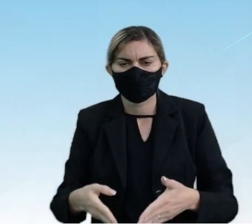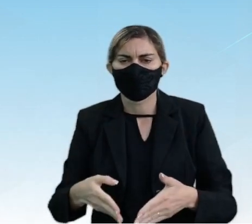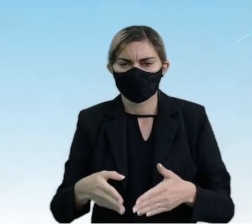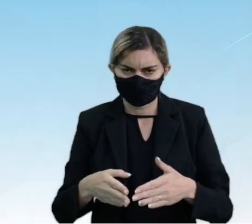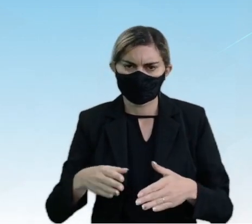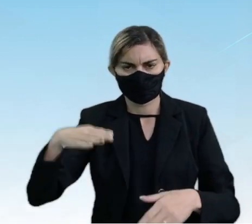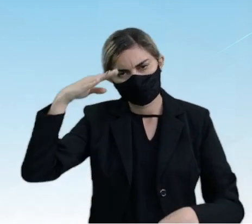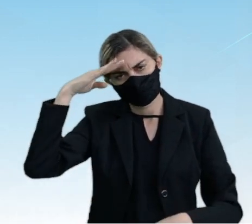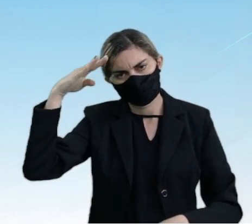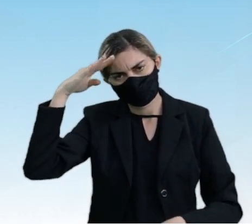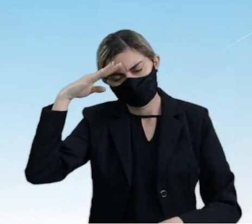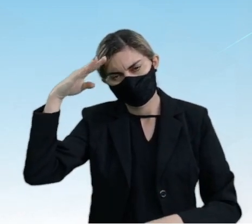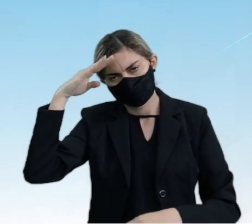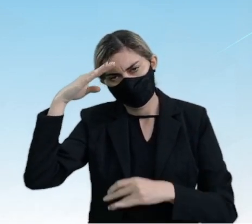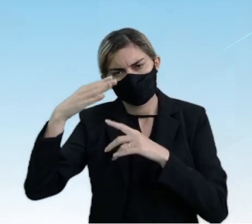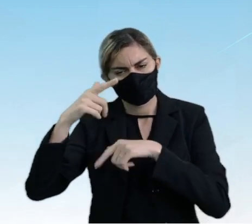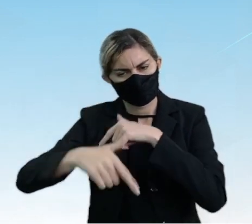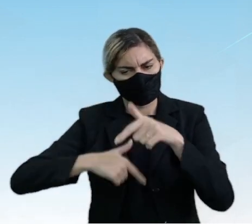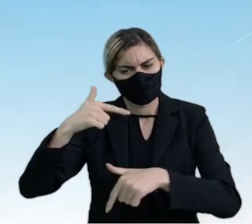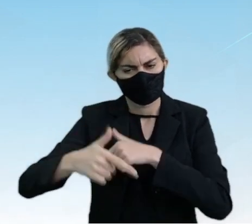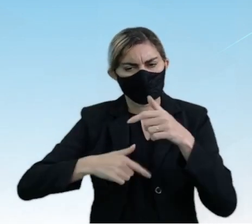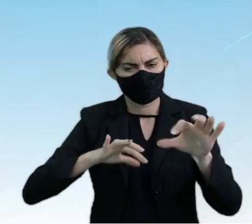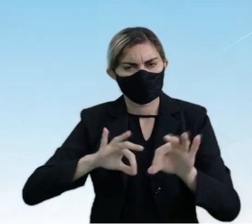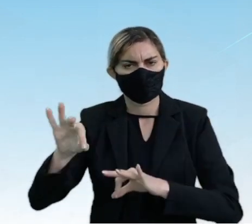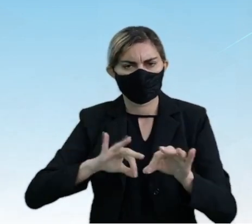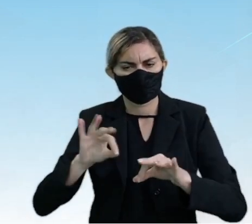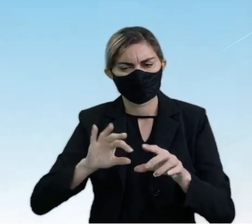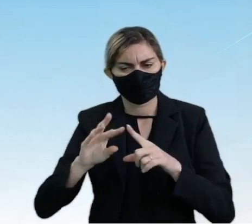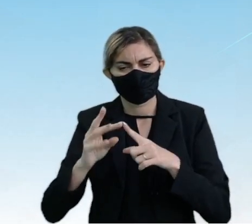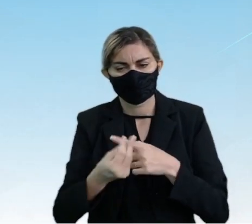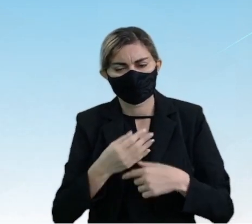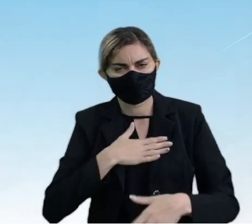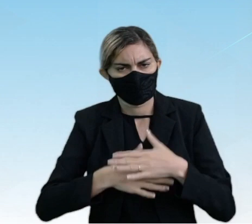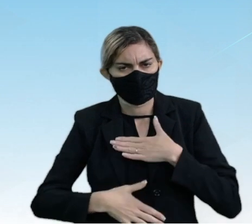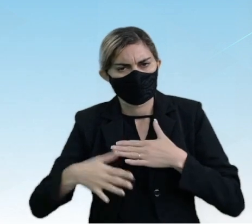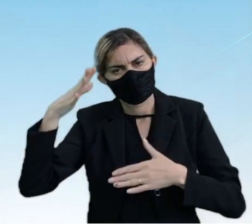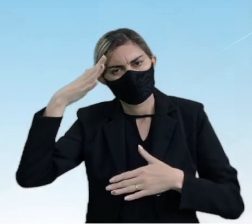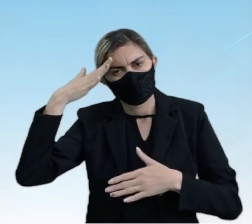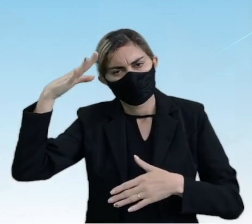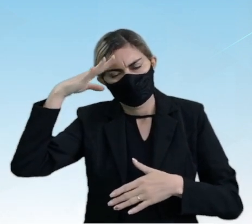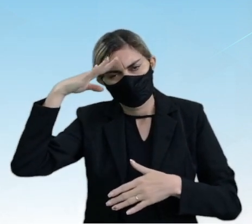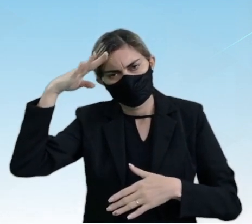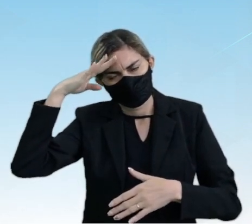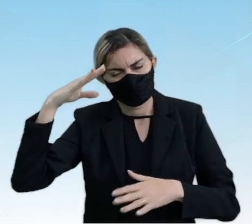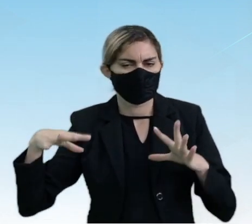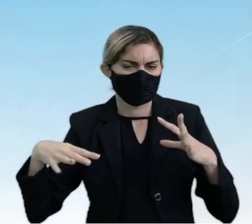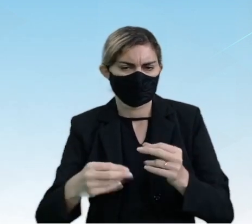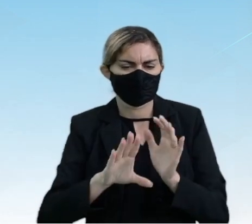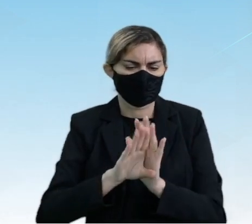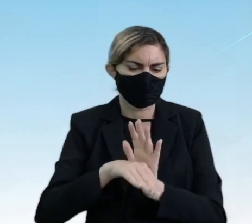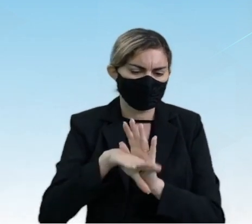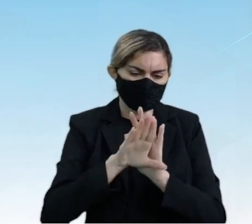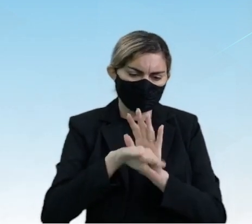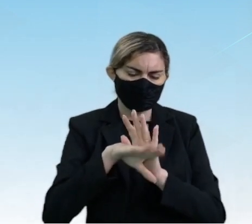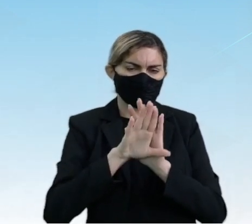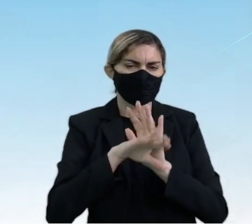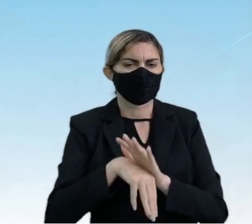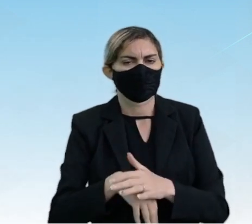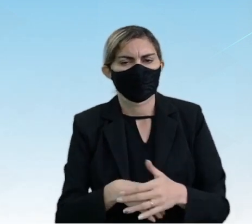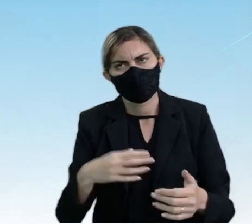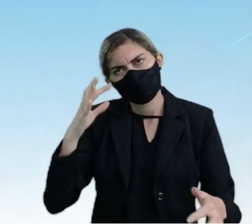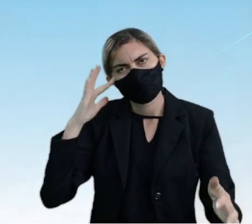seus militares, né? Para trabalhar a preparação física dos militares. Então, elas saíram de todo aquele conceito meio